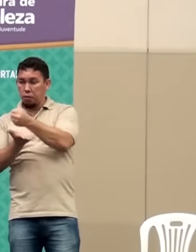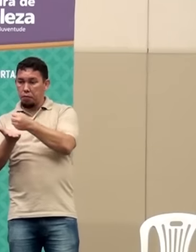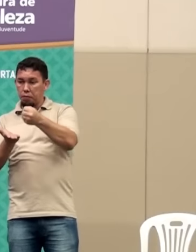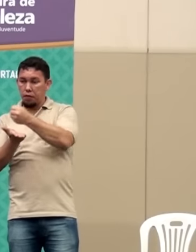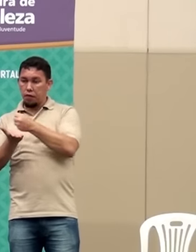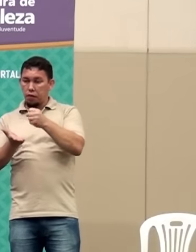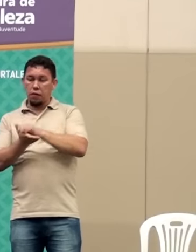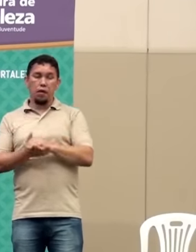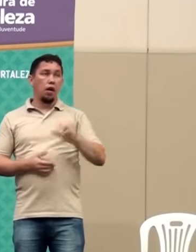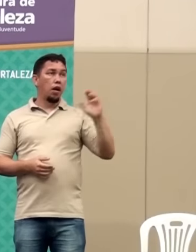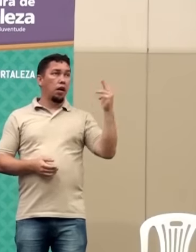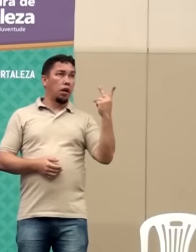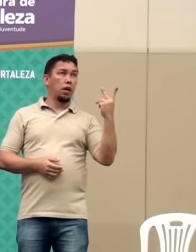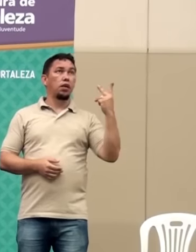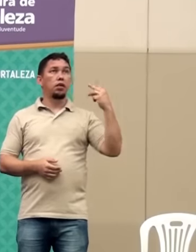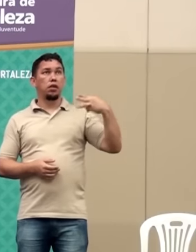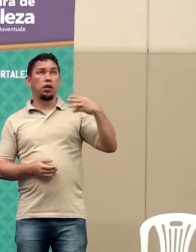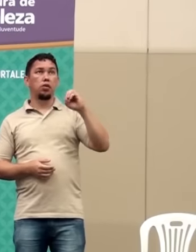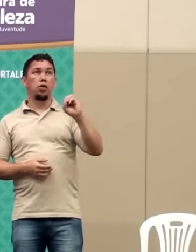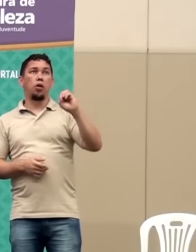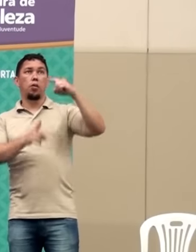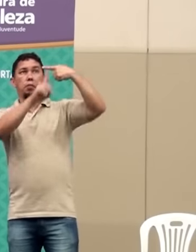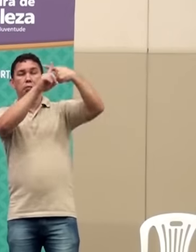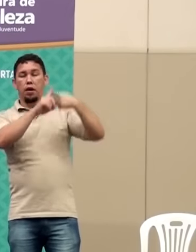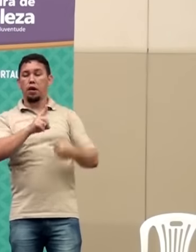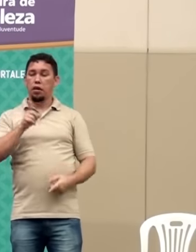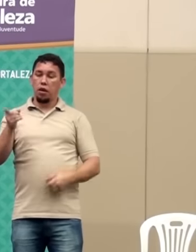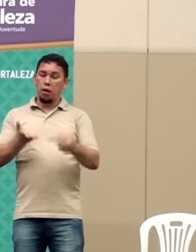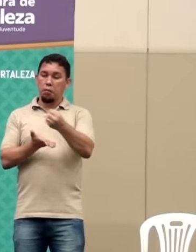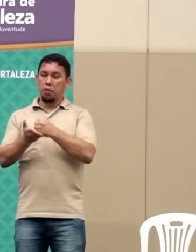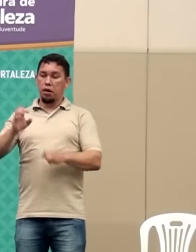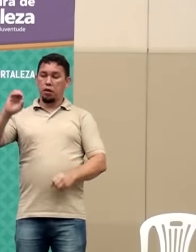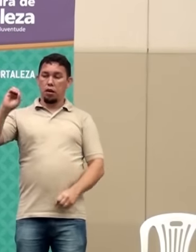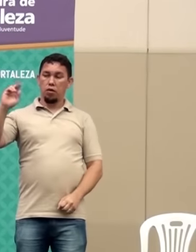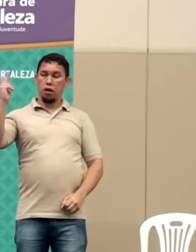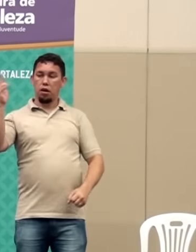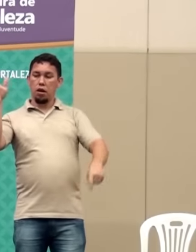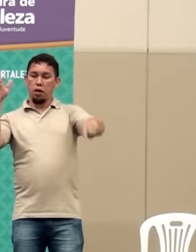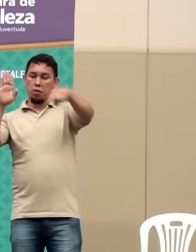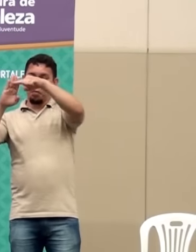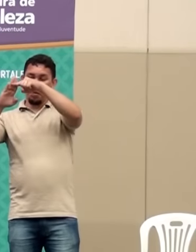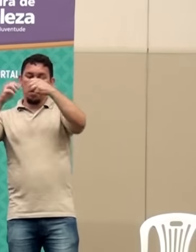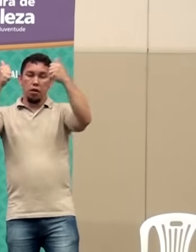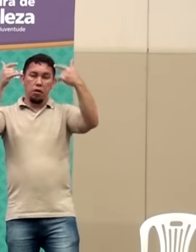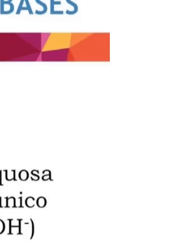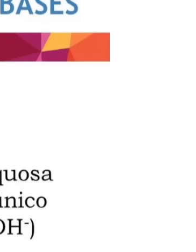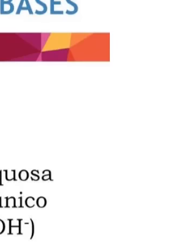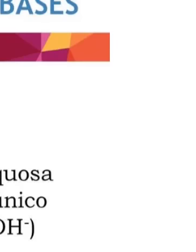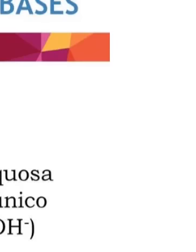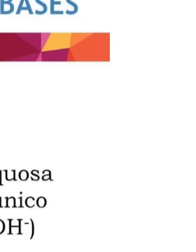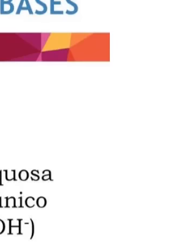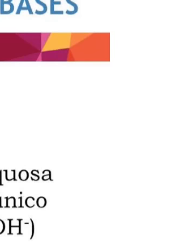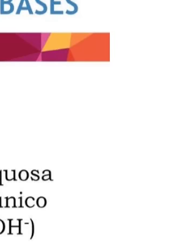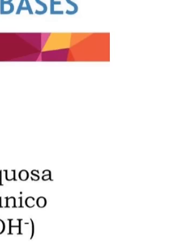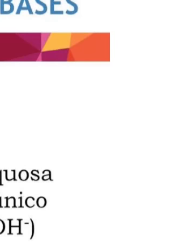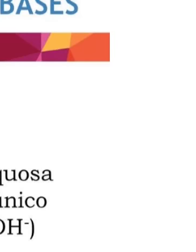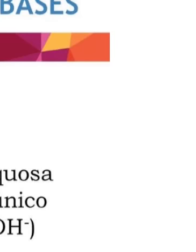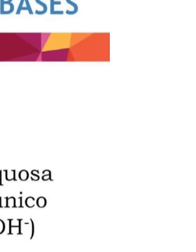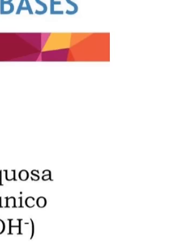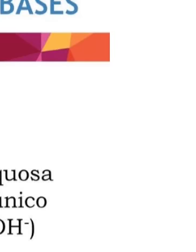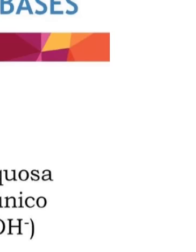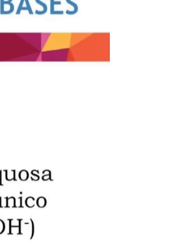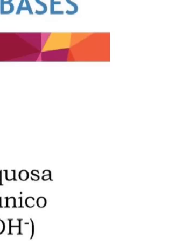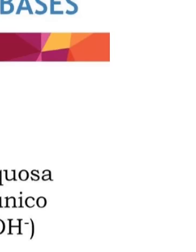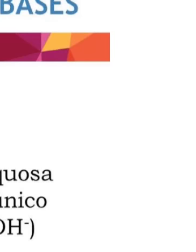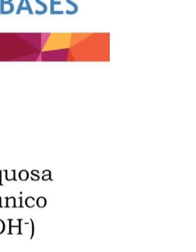ácido é o H3O+, a base é o OH-. Vou mostrar o esquema geral. Tá aí, ó. M aí é